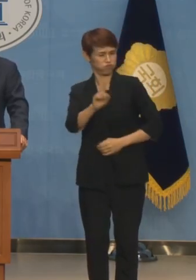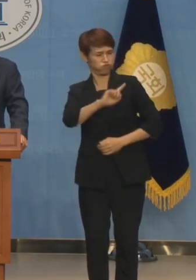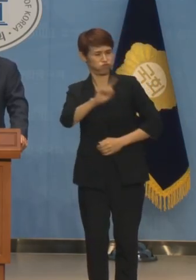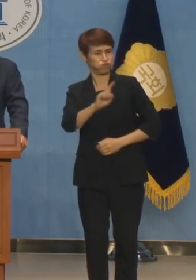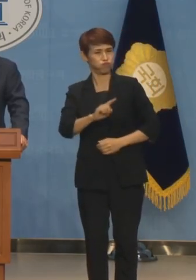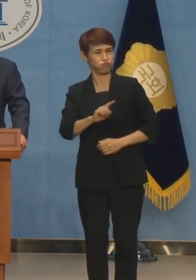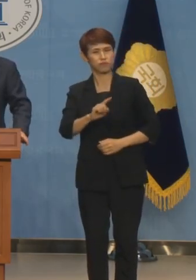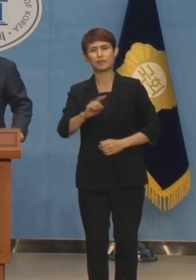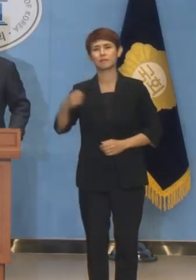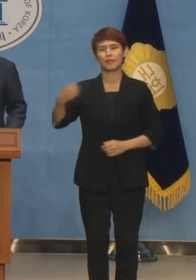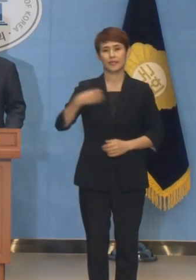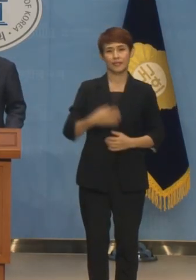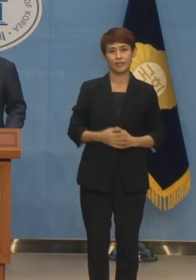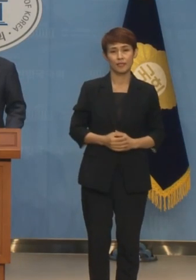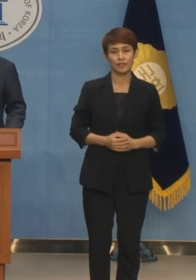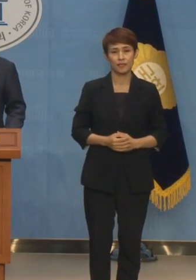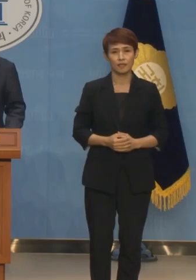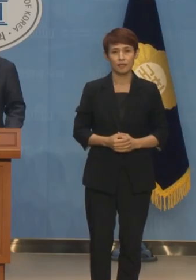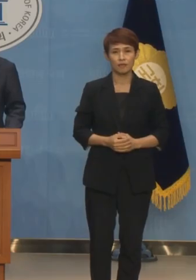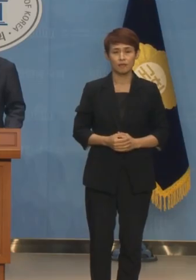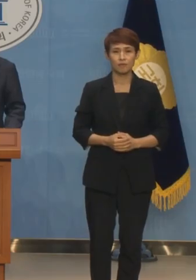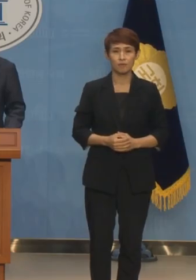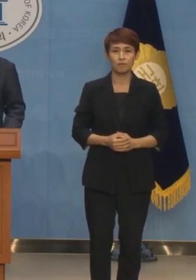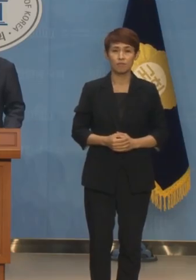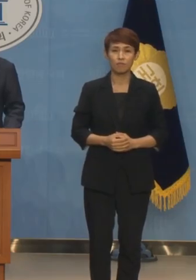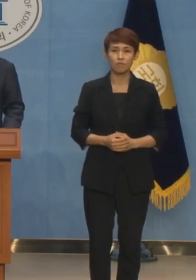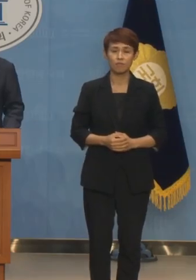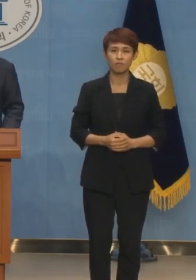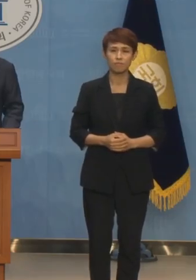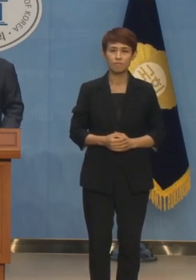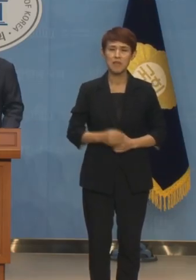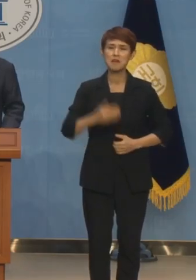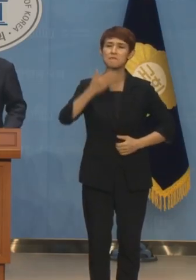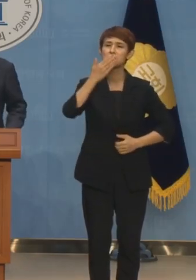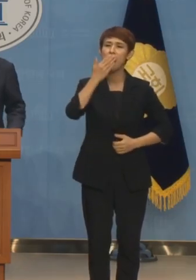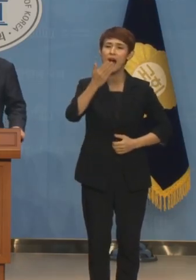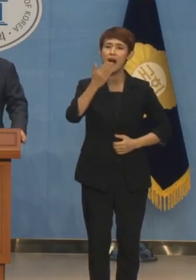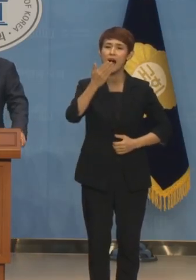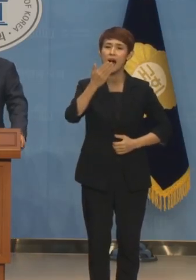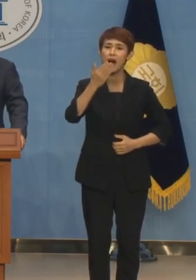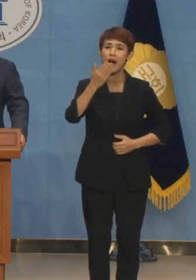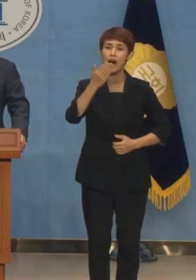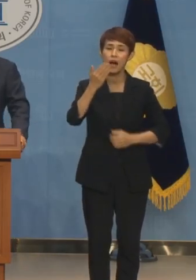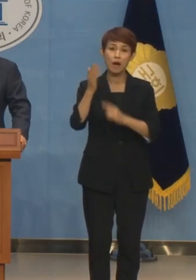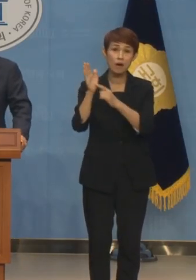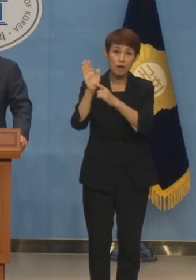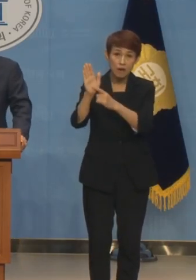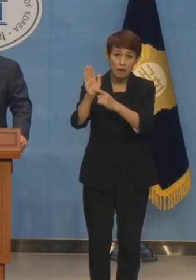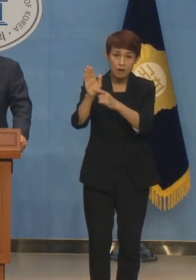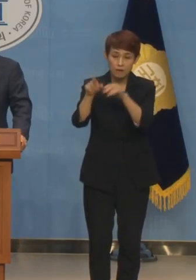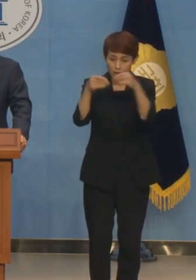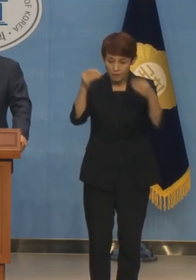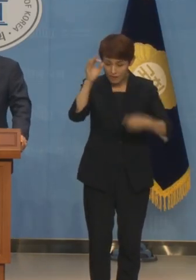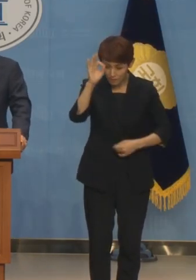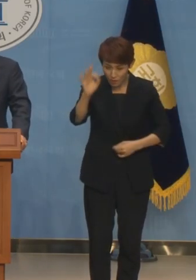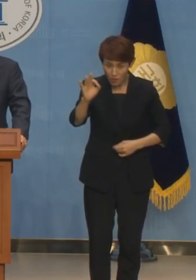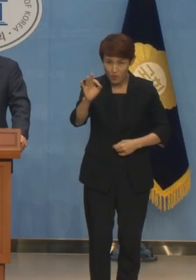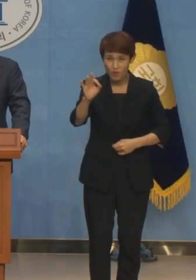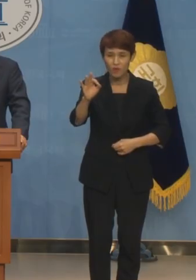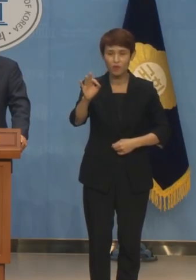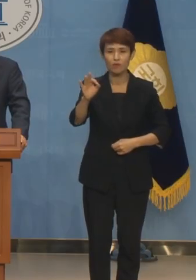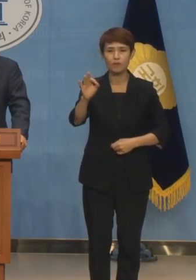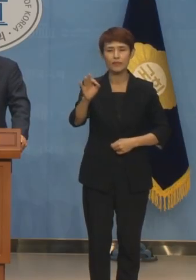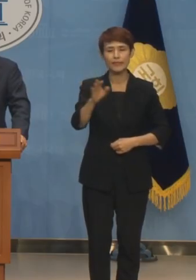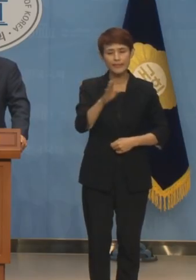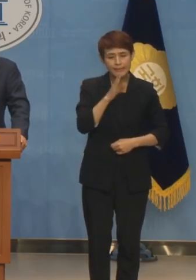있습니다. 그러면서 똑같은 가능하다라는 표현을 두고 사실상 실현